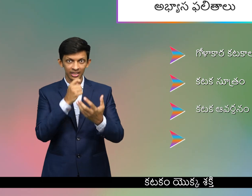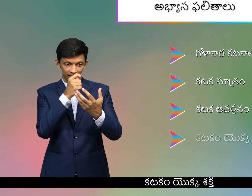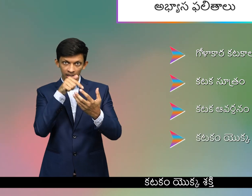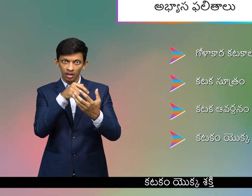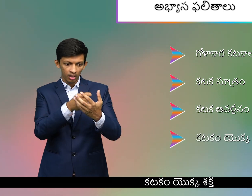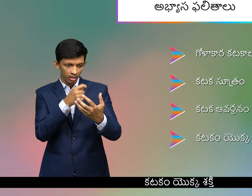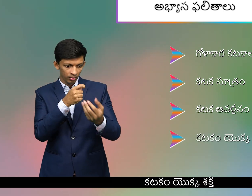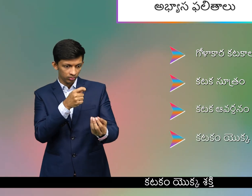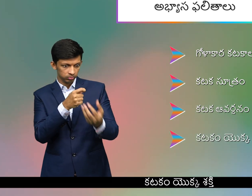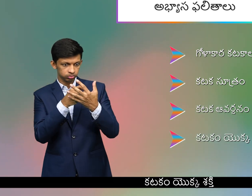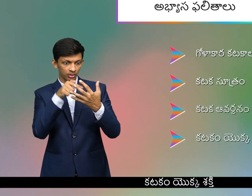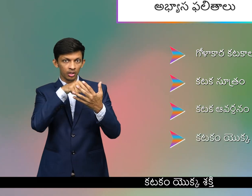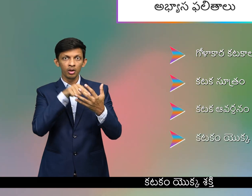కటకం యొక్క శక్తి.